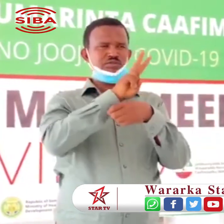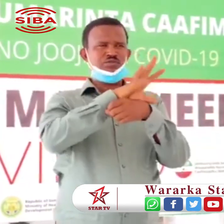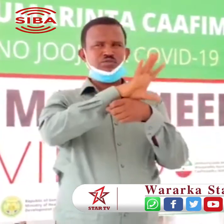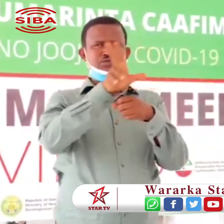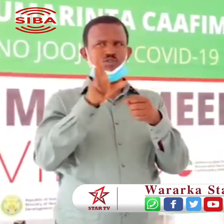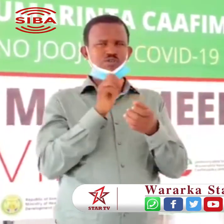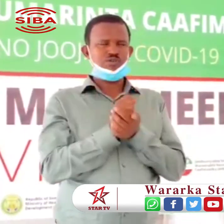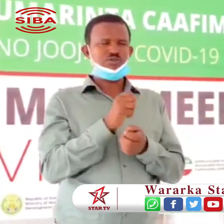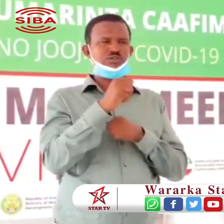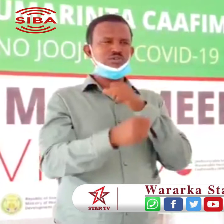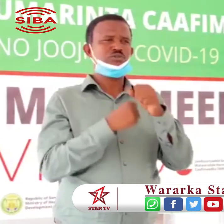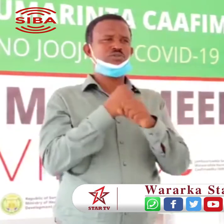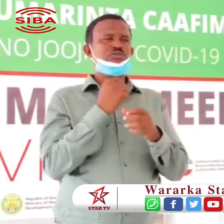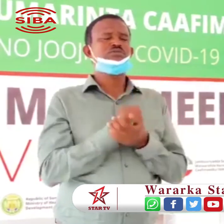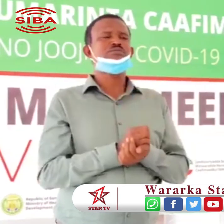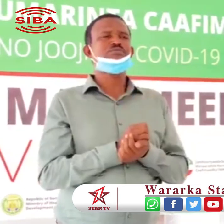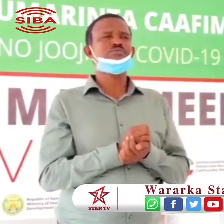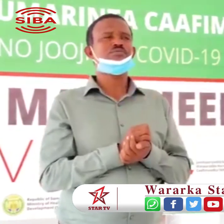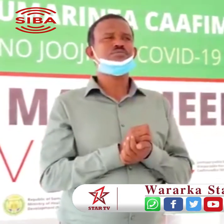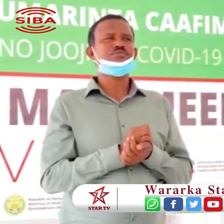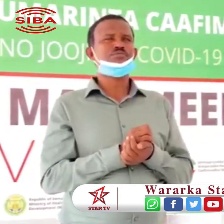24 saacadood u dambeeyay da'oodii.